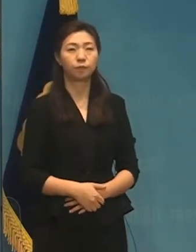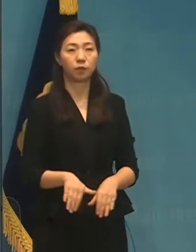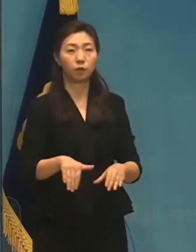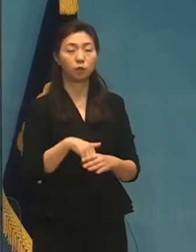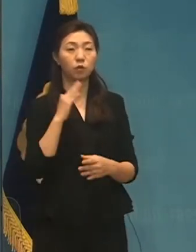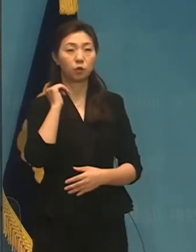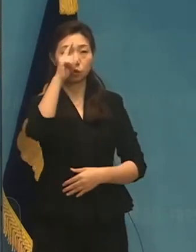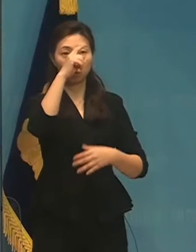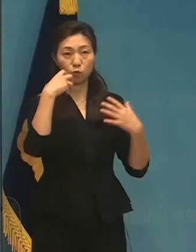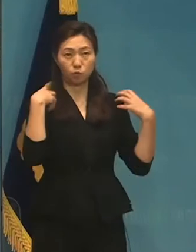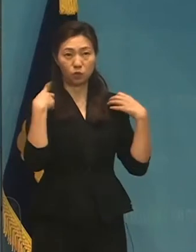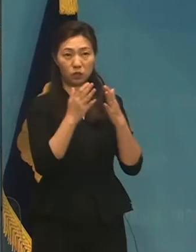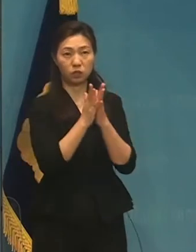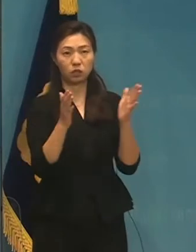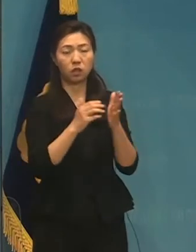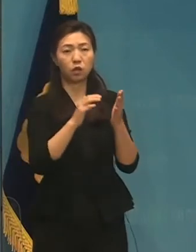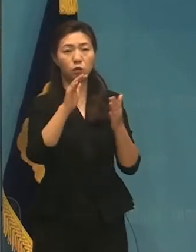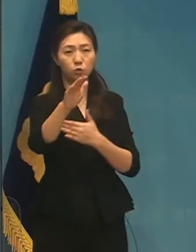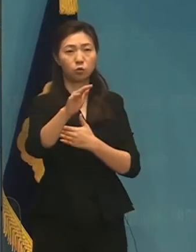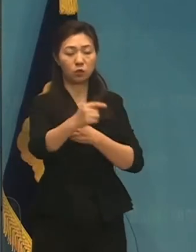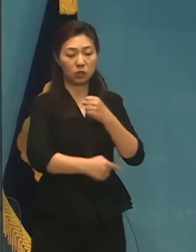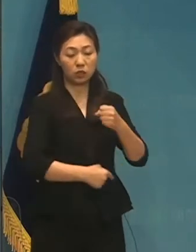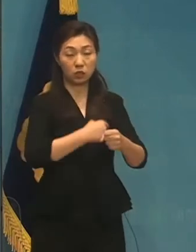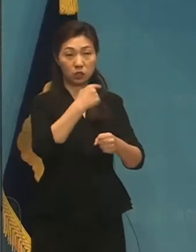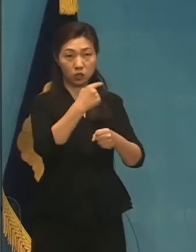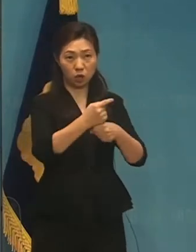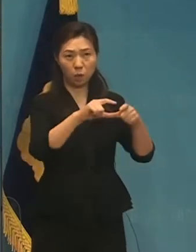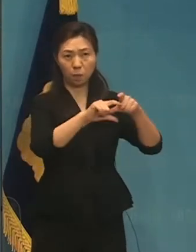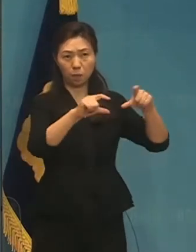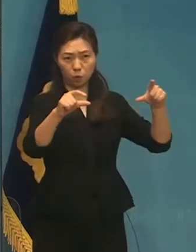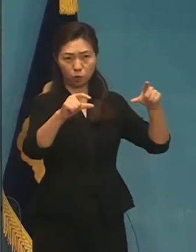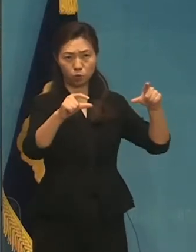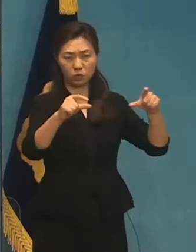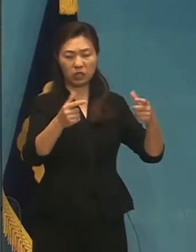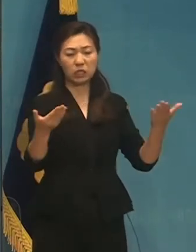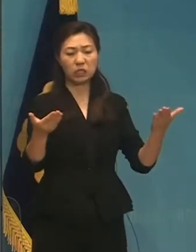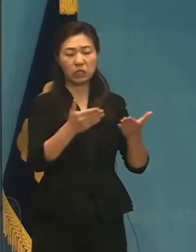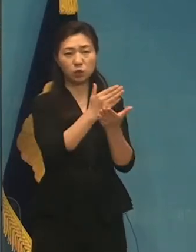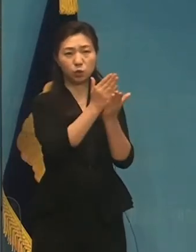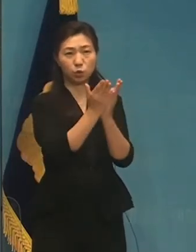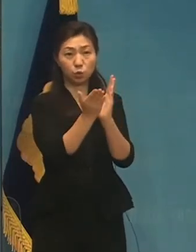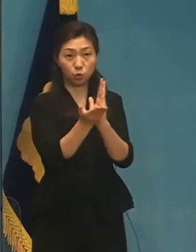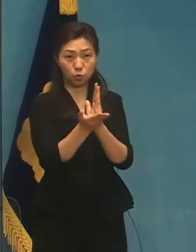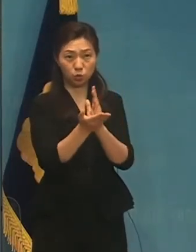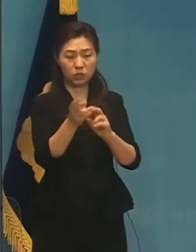문재인 정부 들어 일자리는 연 평균 7%씩 감소했습니다.